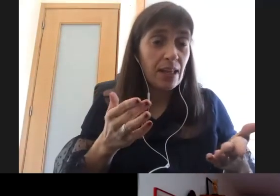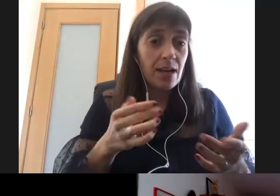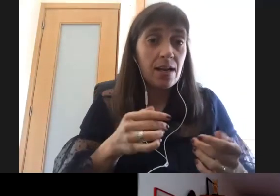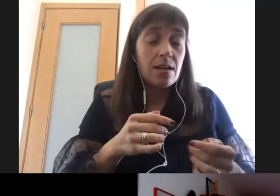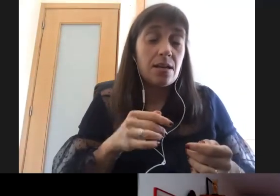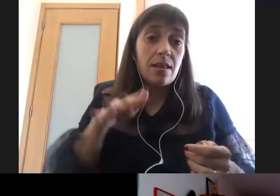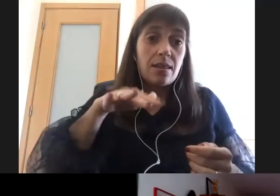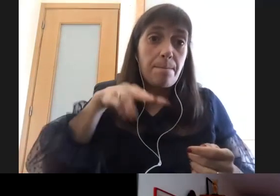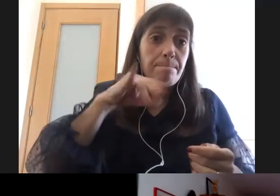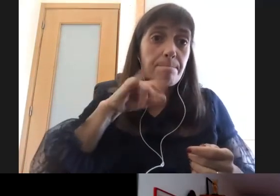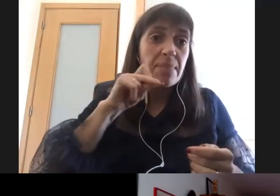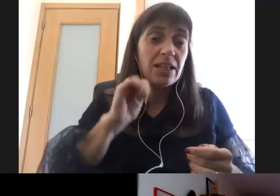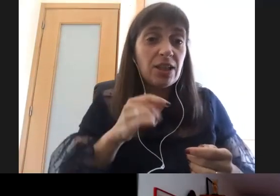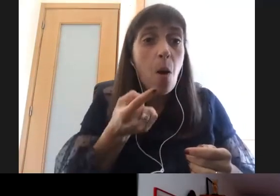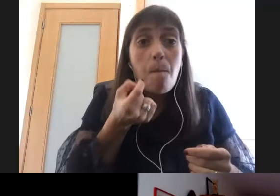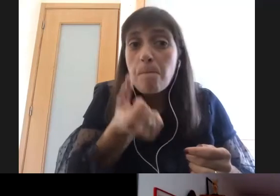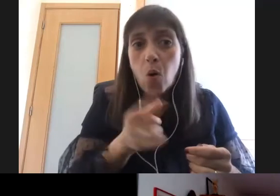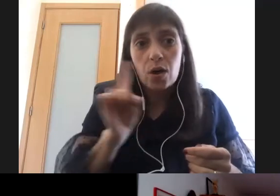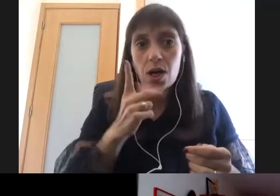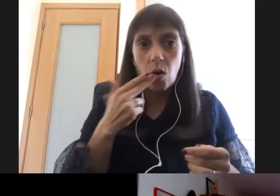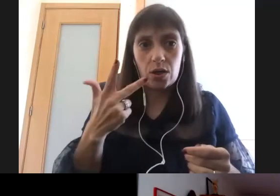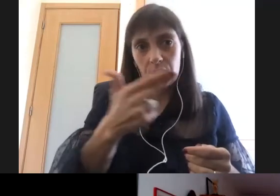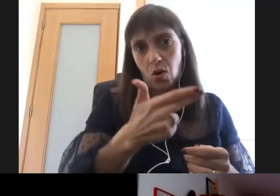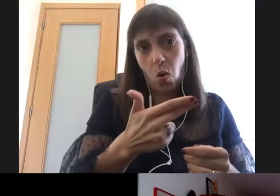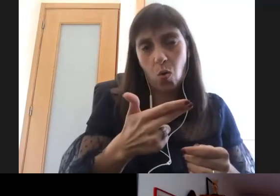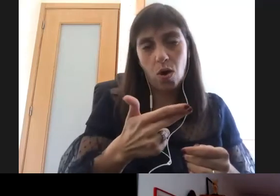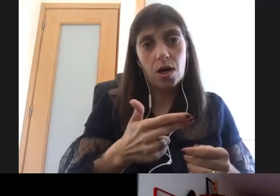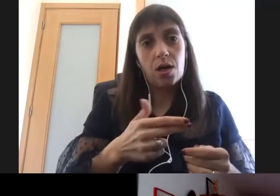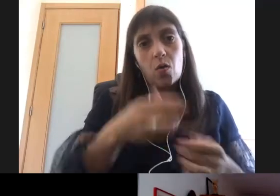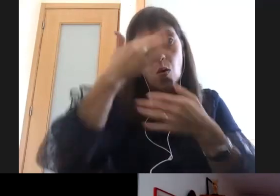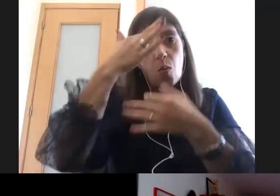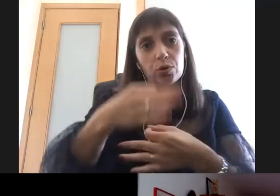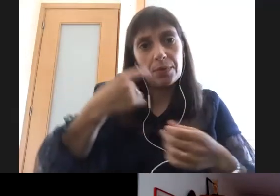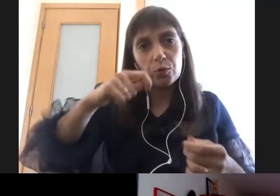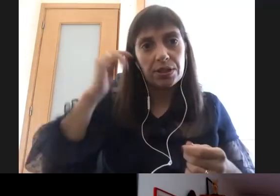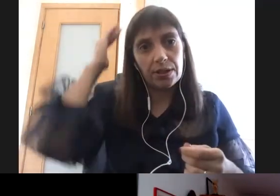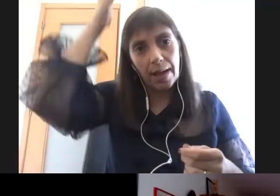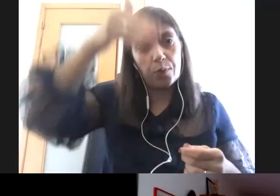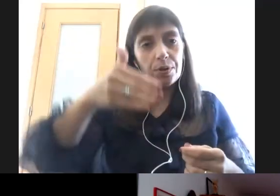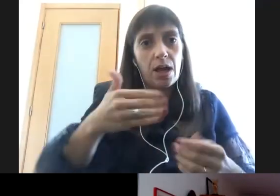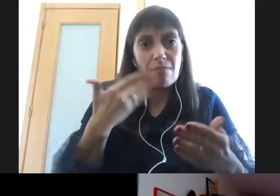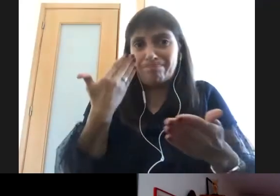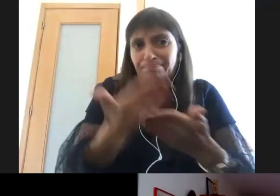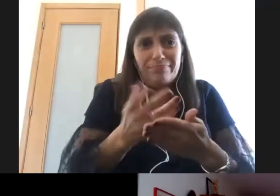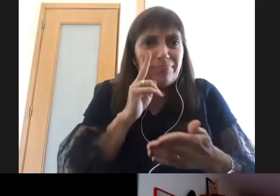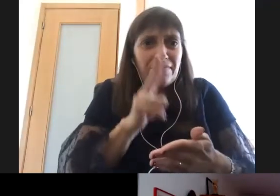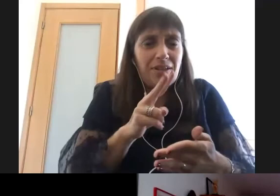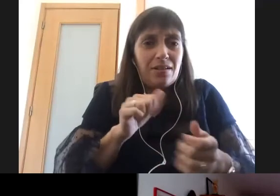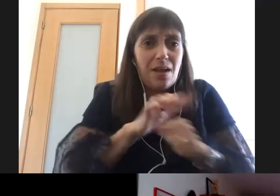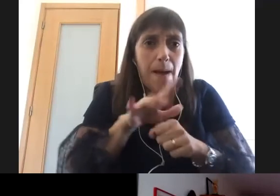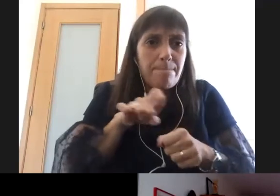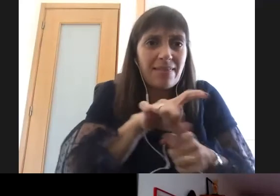governadores que não criticaram a conduta do presidente da República perante a pandemia, que é uma conduta absolutamente